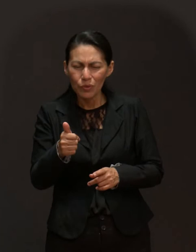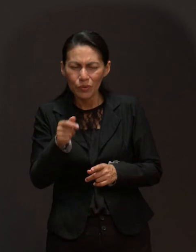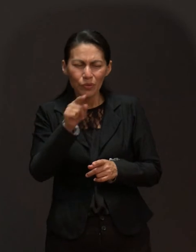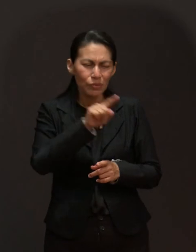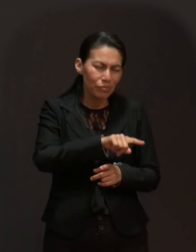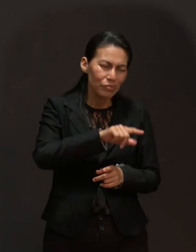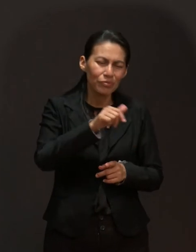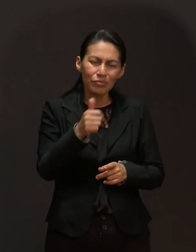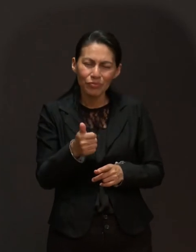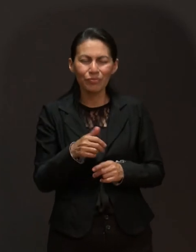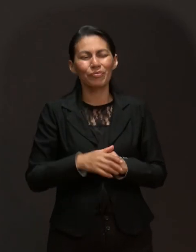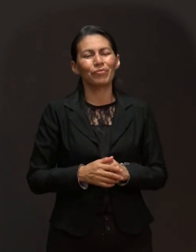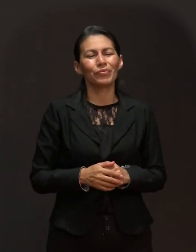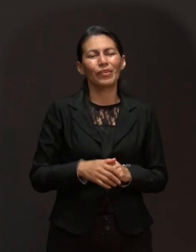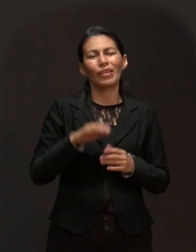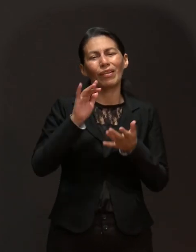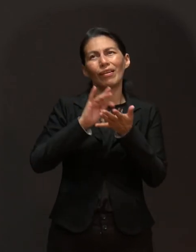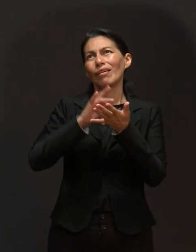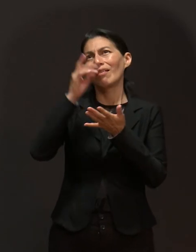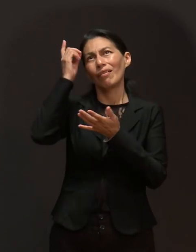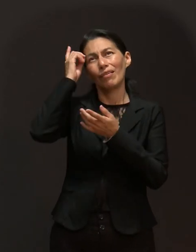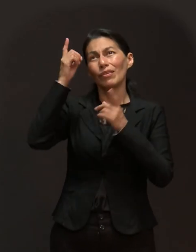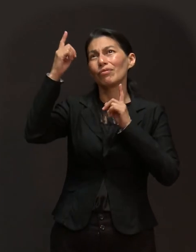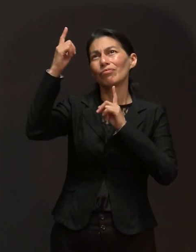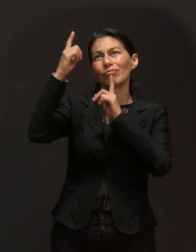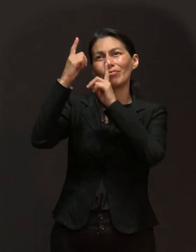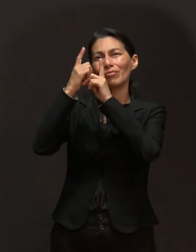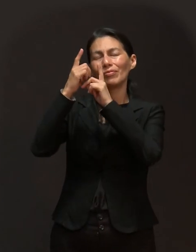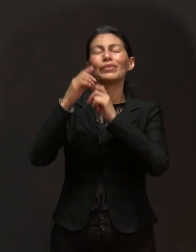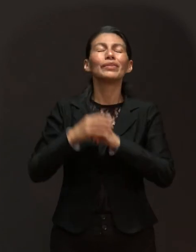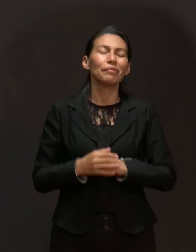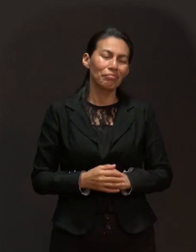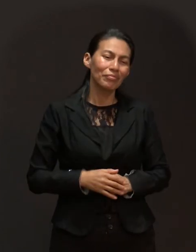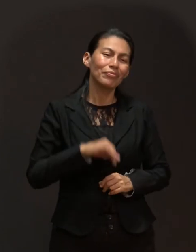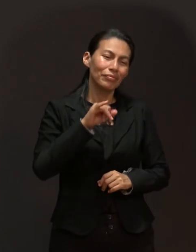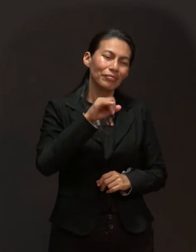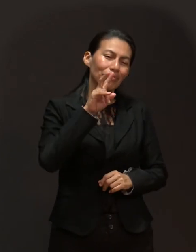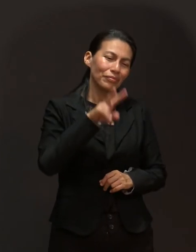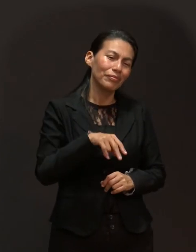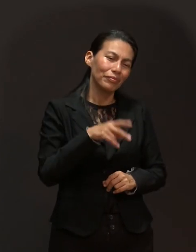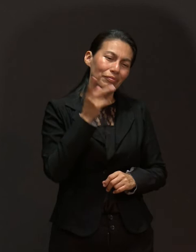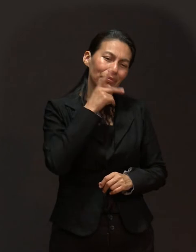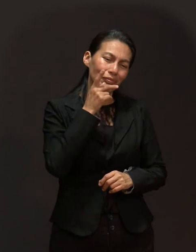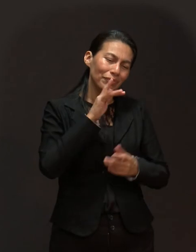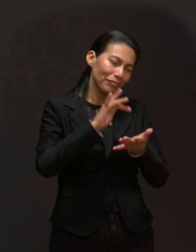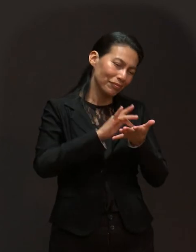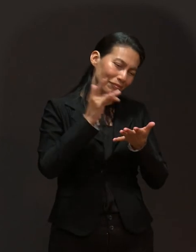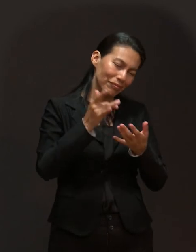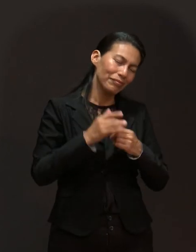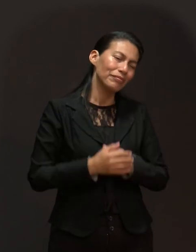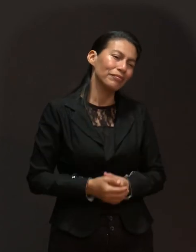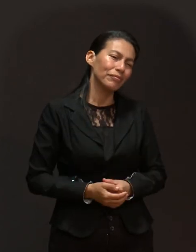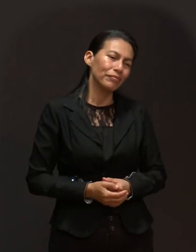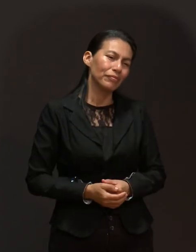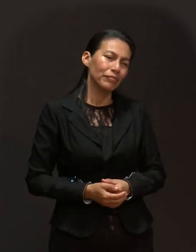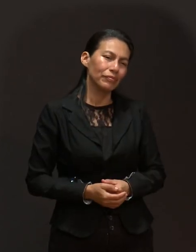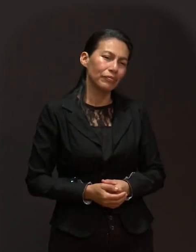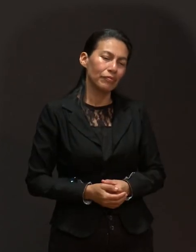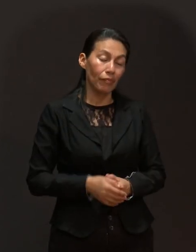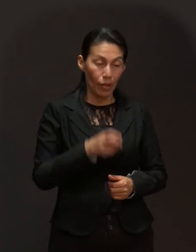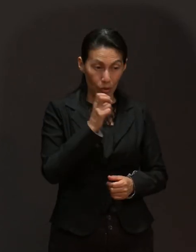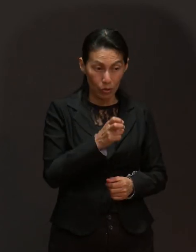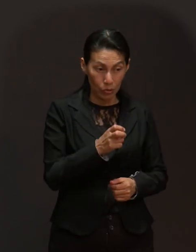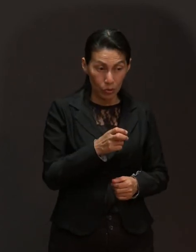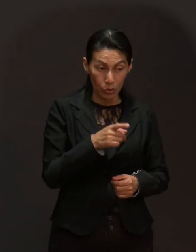por ti delante de Dios así es pastor y entonces